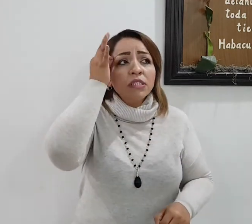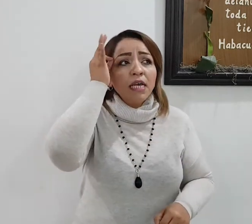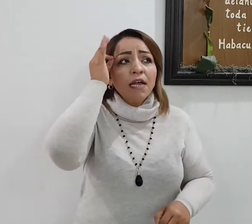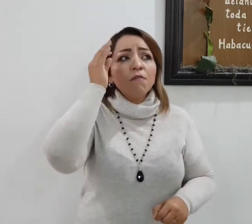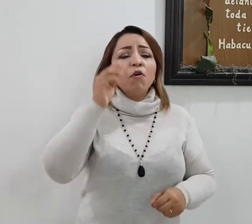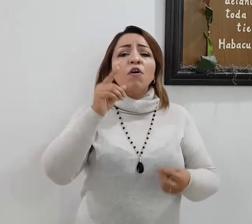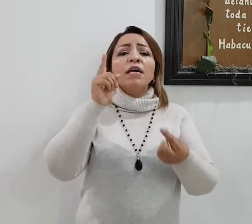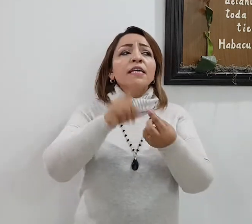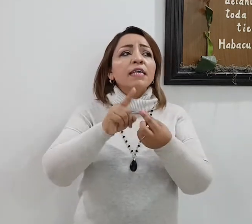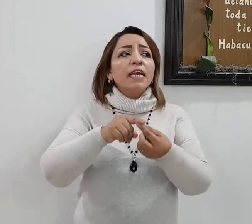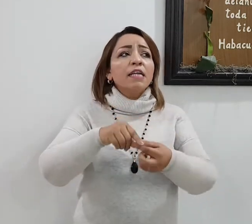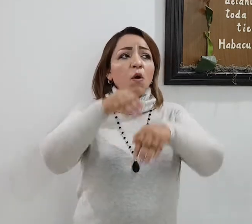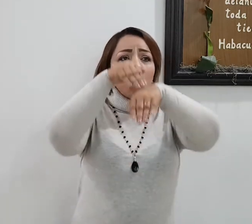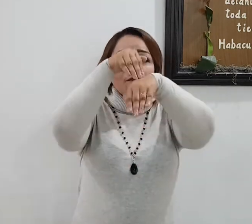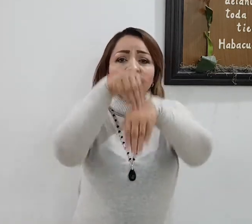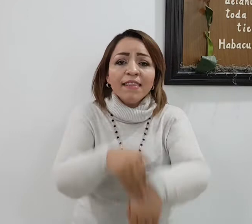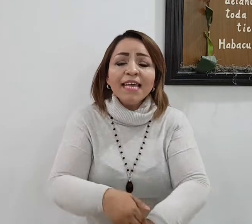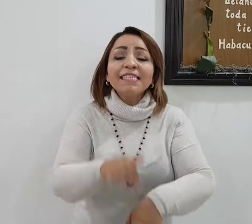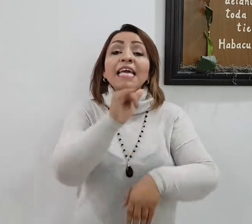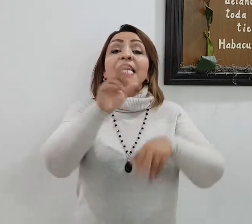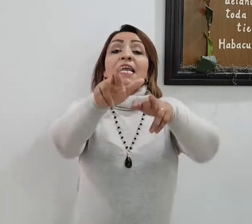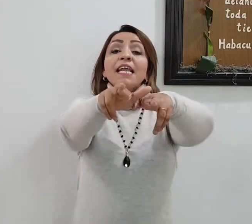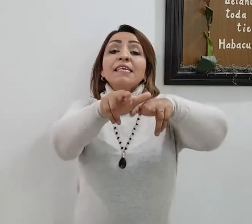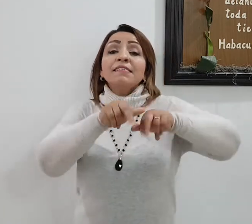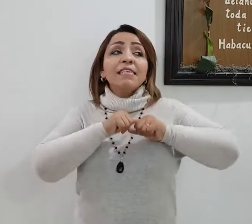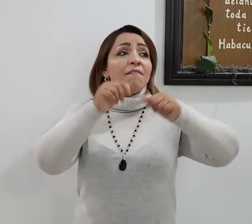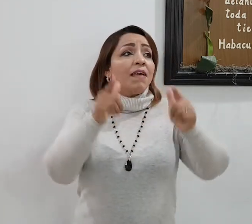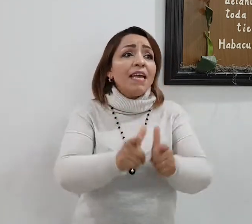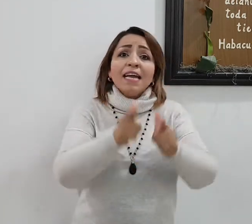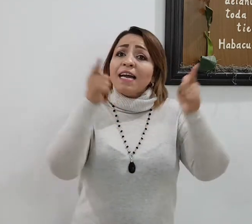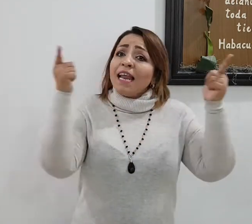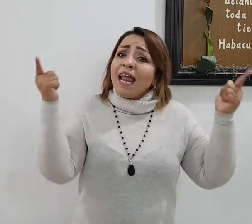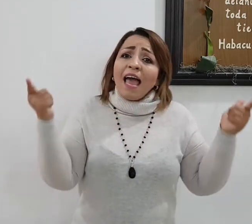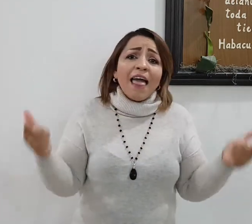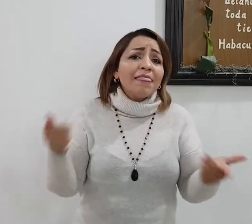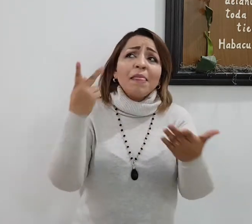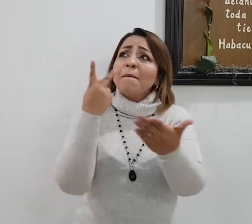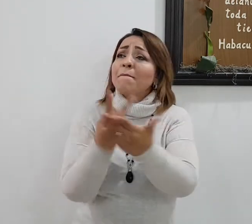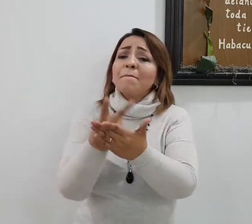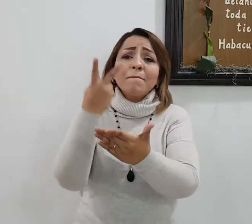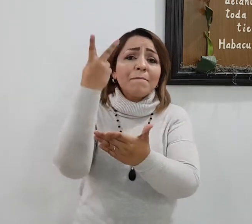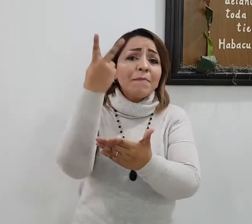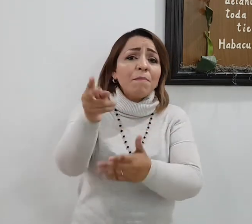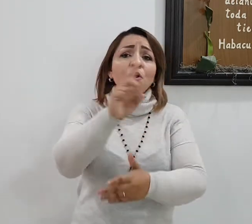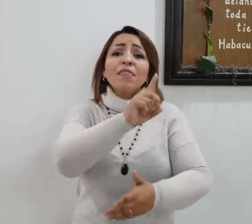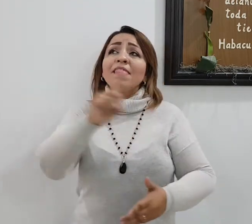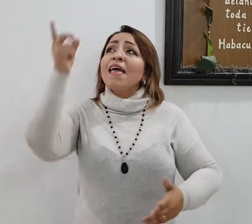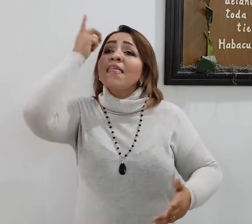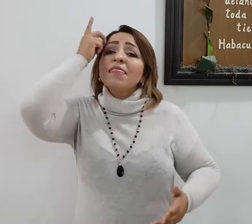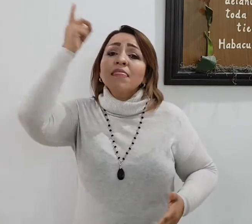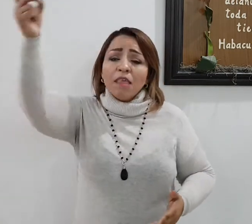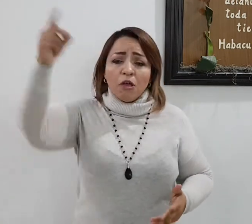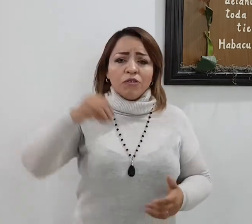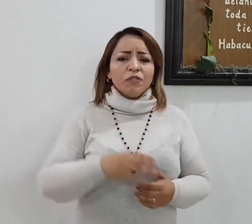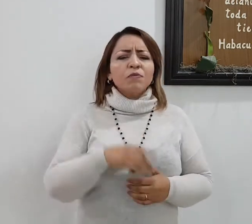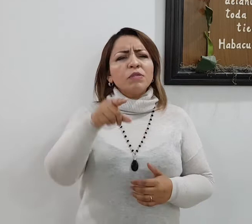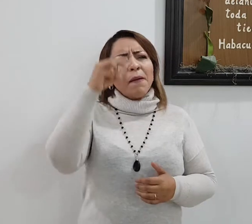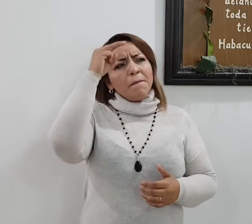Recibe una grande recompensa. Imagínese usted que recuerda que tiene una reunión donde se va a ver con toda su